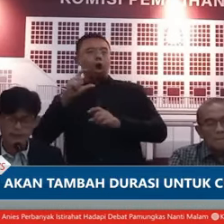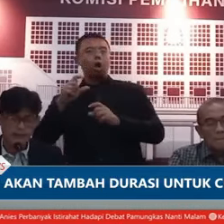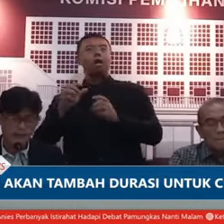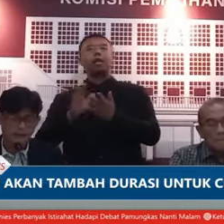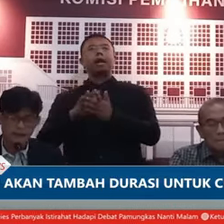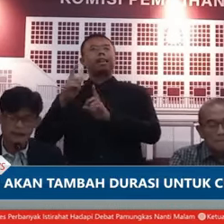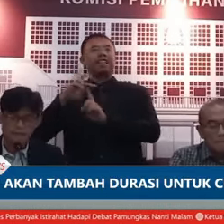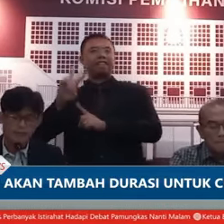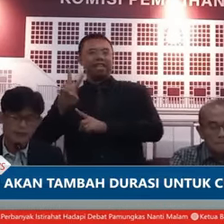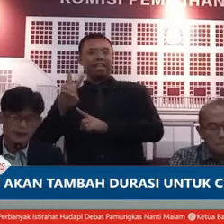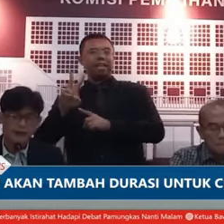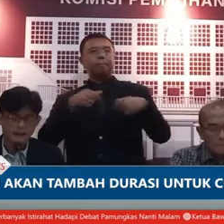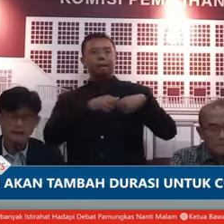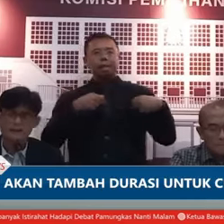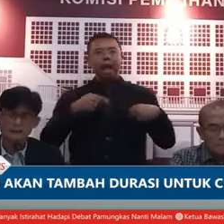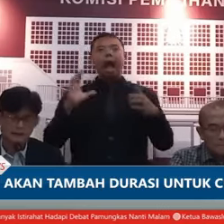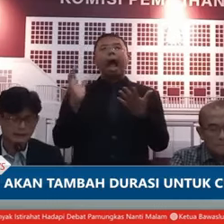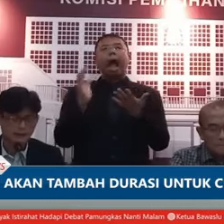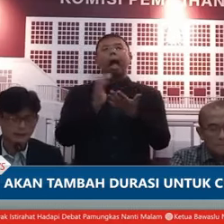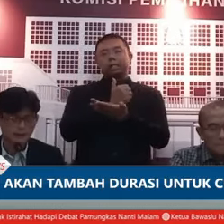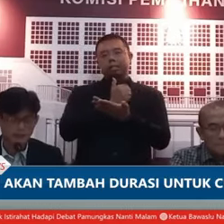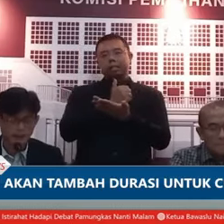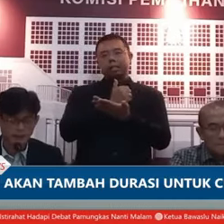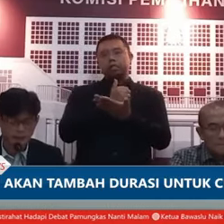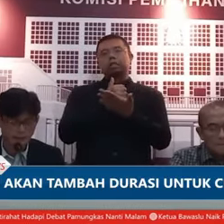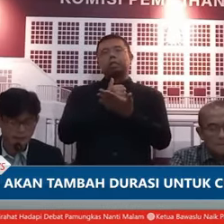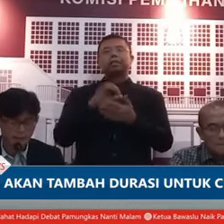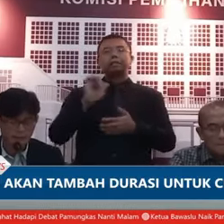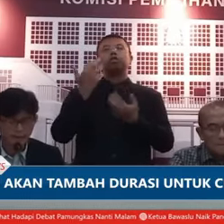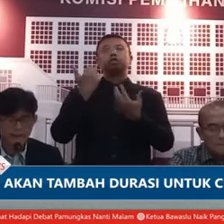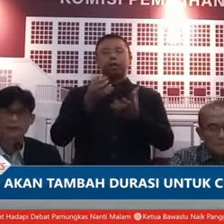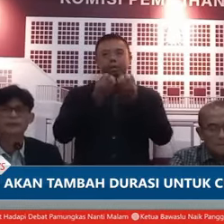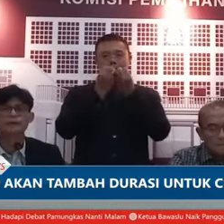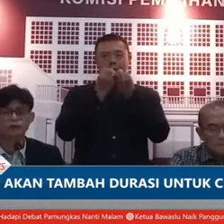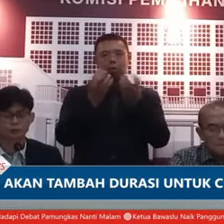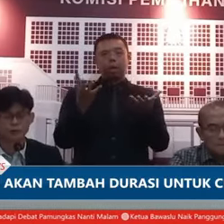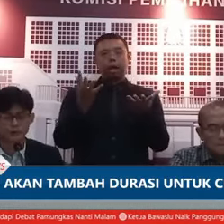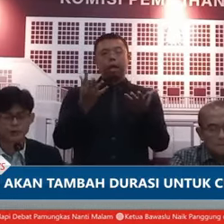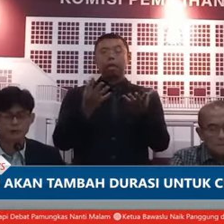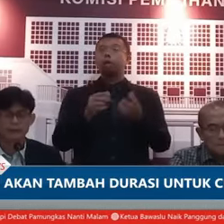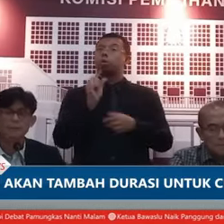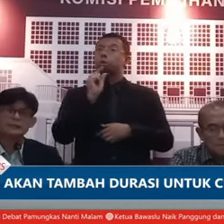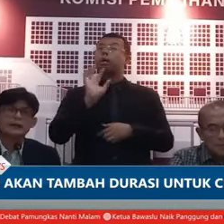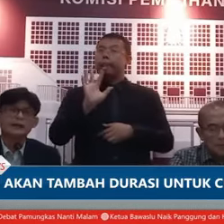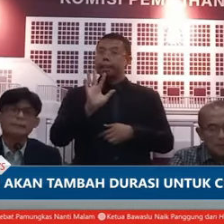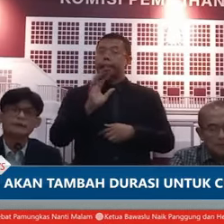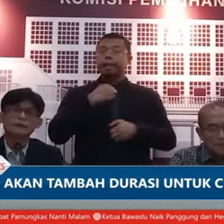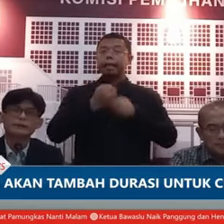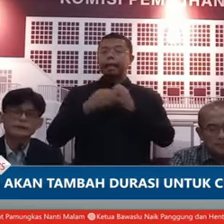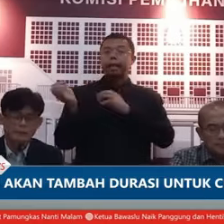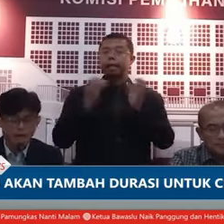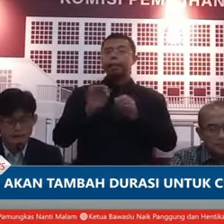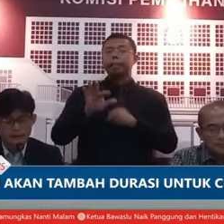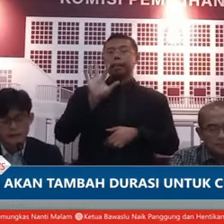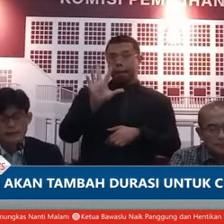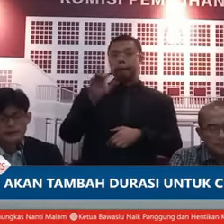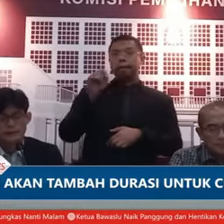menit. Menurut Agus, penambahan durasi bukan hal yang baru, karena menurutnya hal tersebut pernah dilakukan saat debat pada